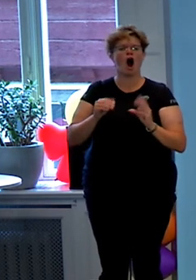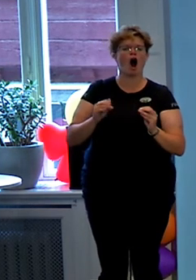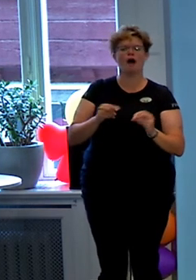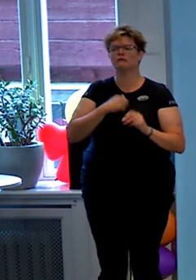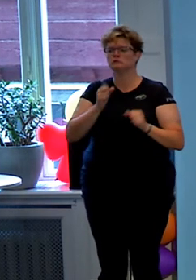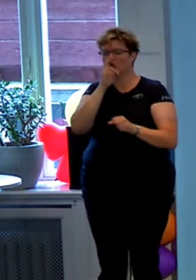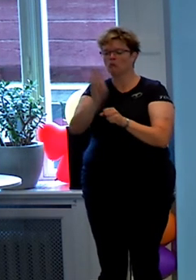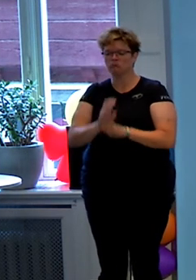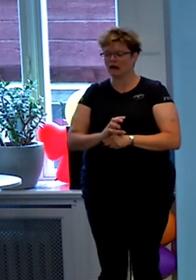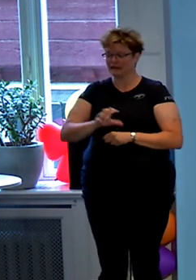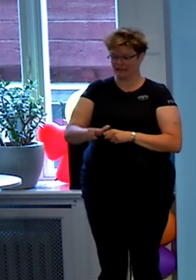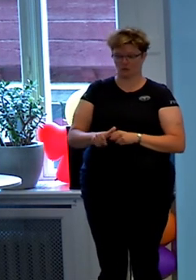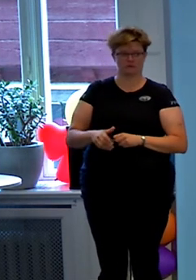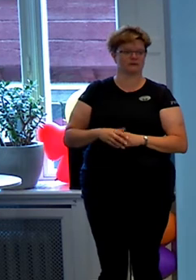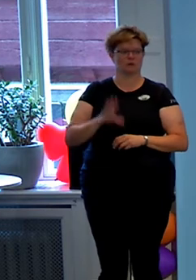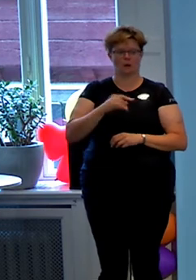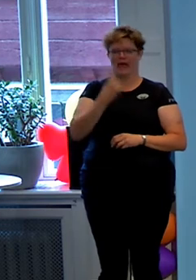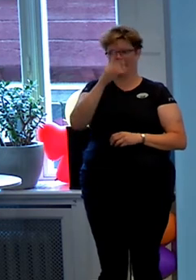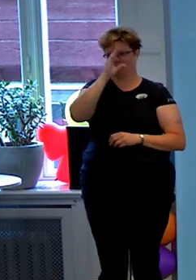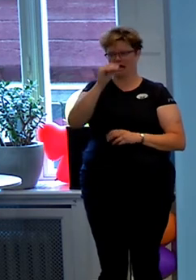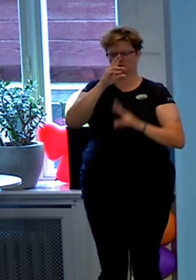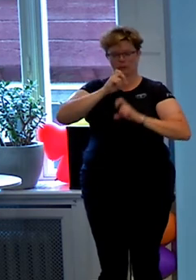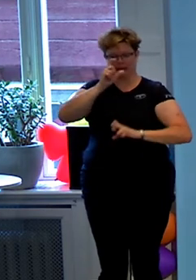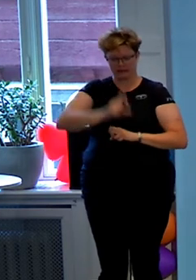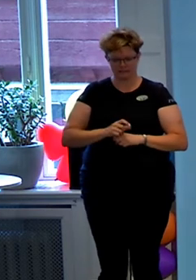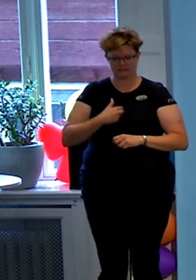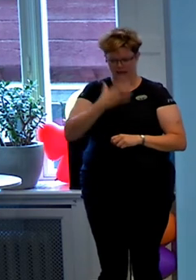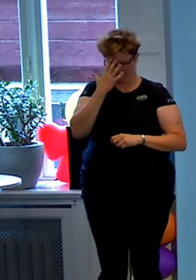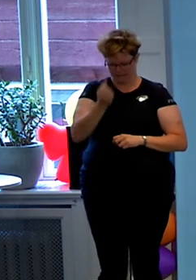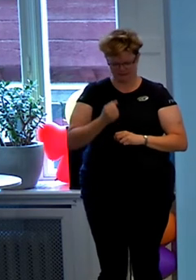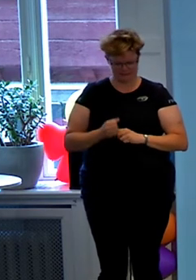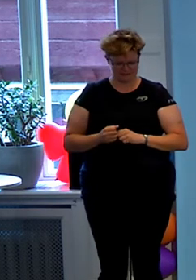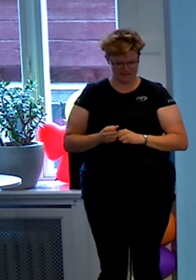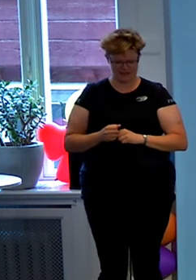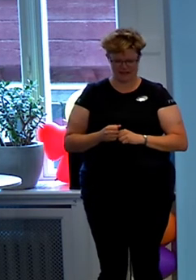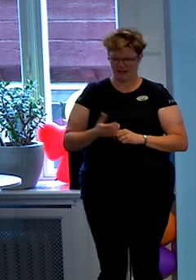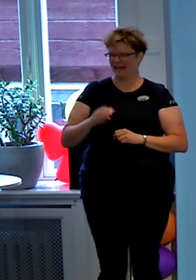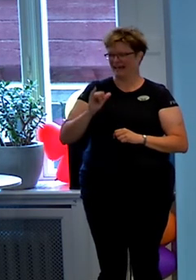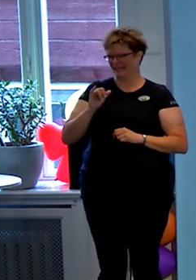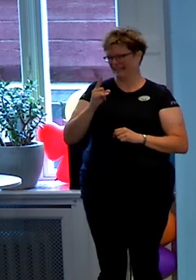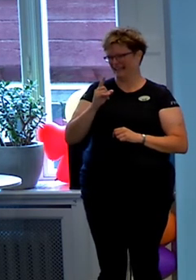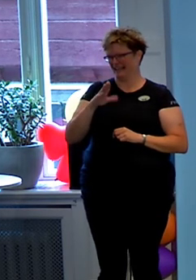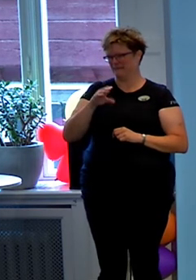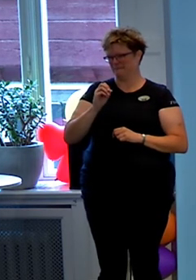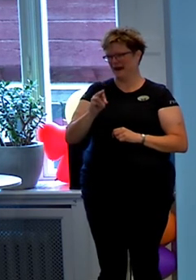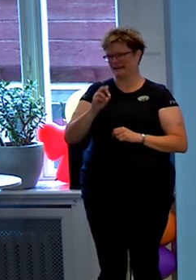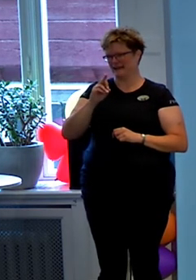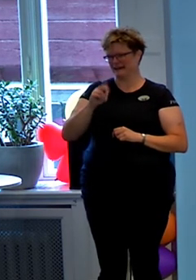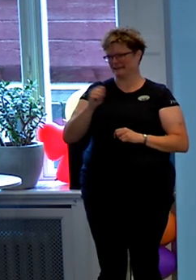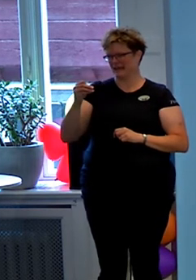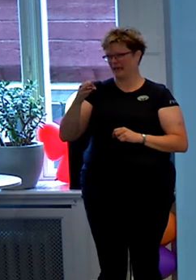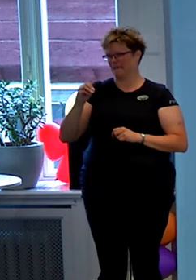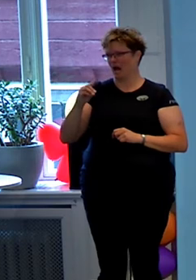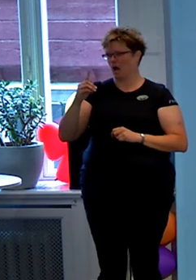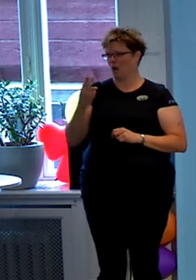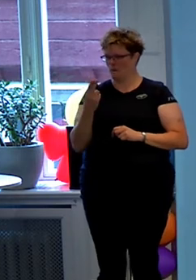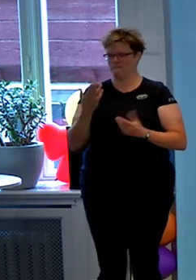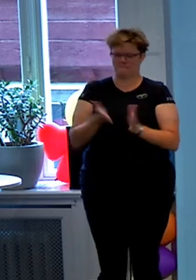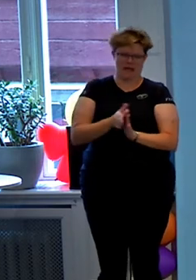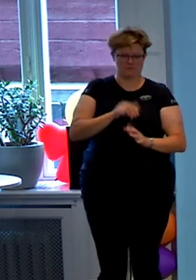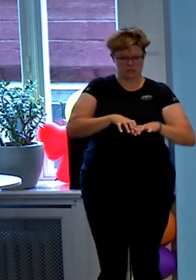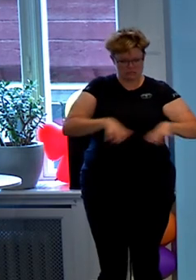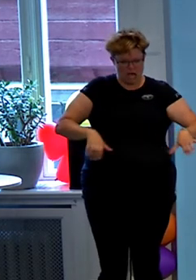se över region, och då var det en enmansutredare, och så minns jag, jag hade en gode Ilmar i Repalu på scenen, och han